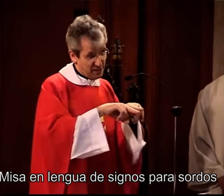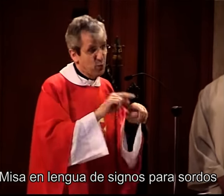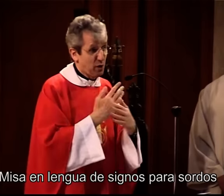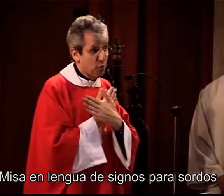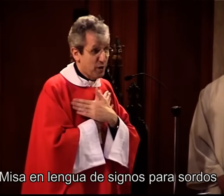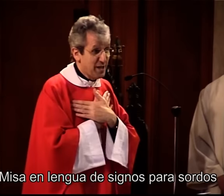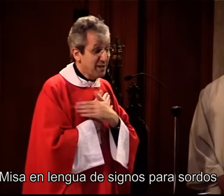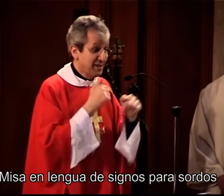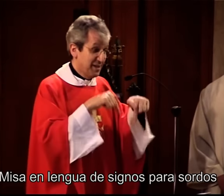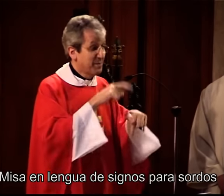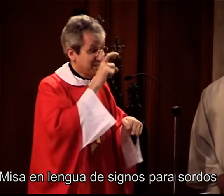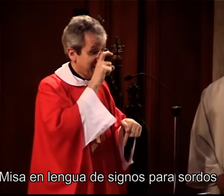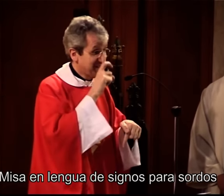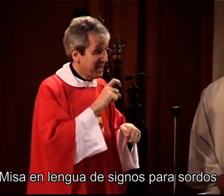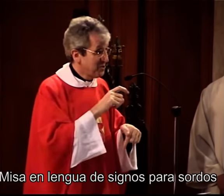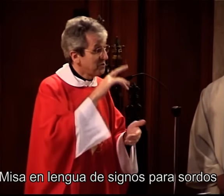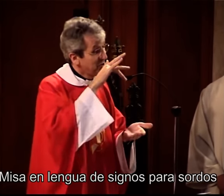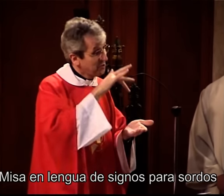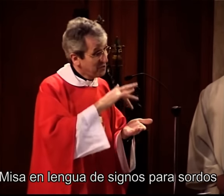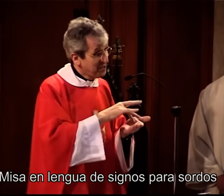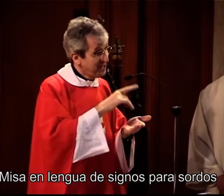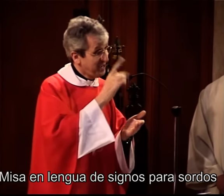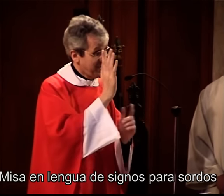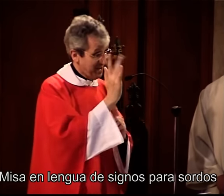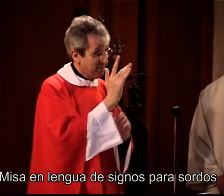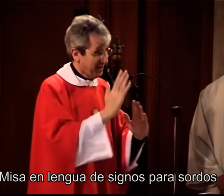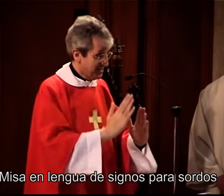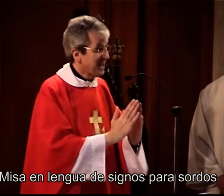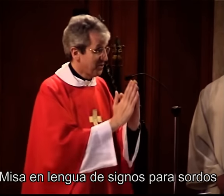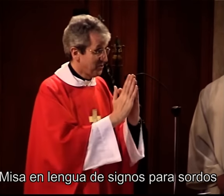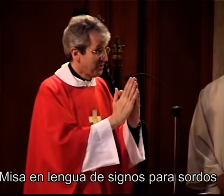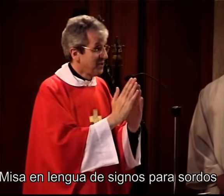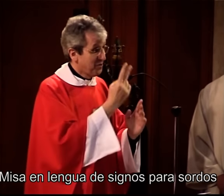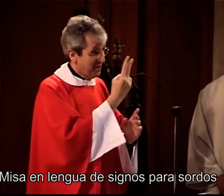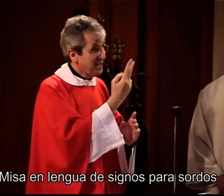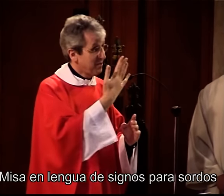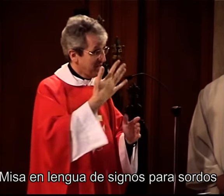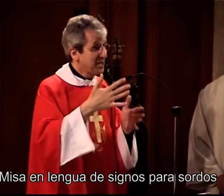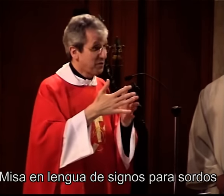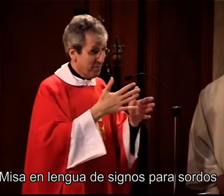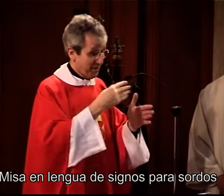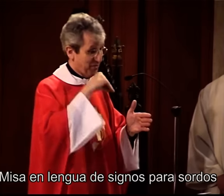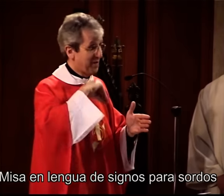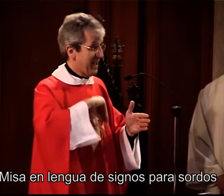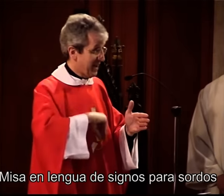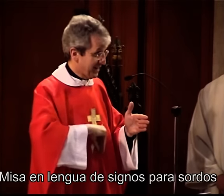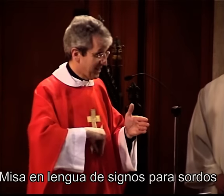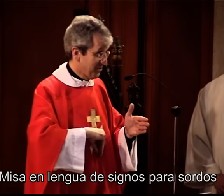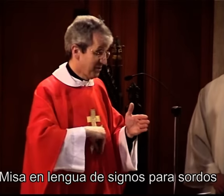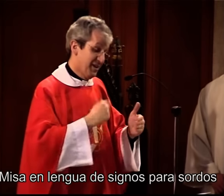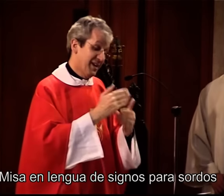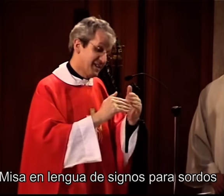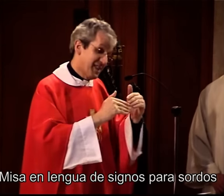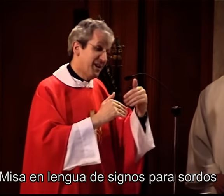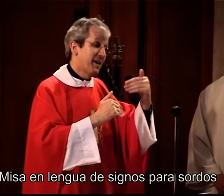capaces, igual como ella, y además este año coincidirá el Viernes Santo con el día 25 de marzo, la